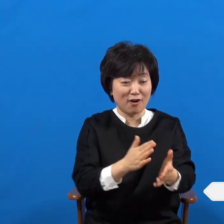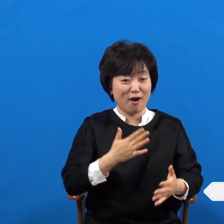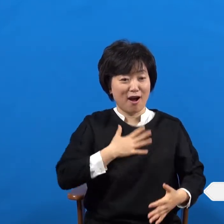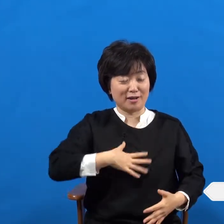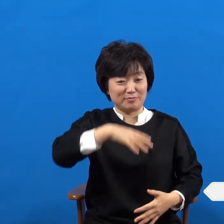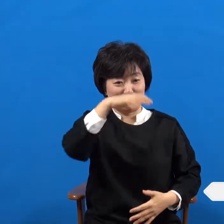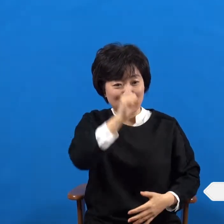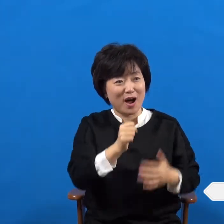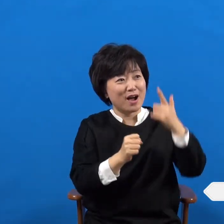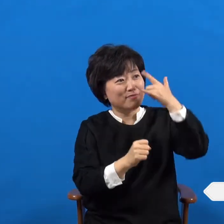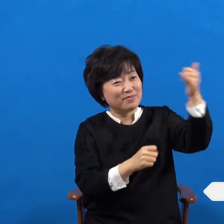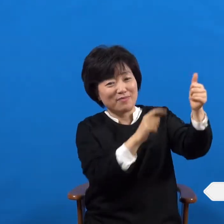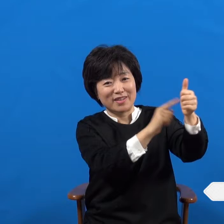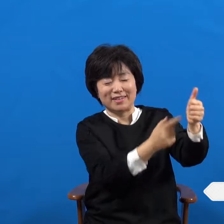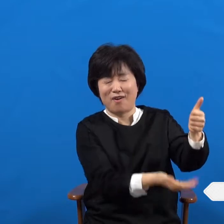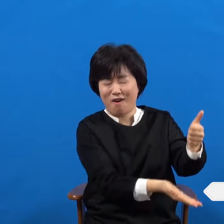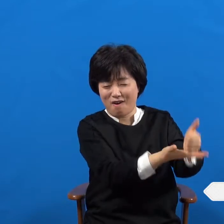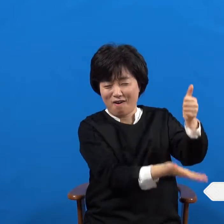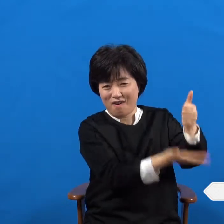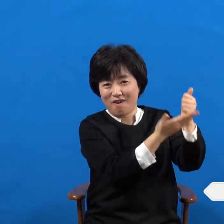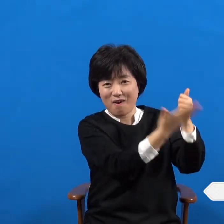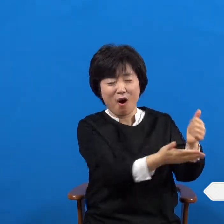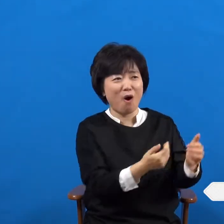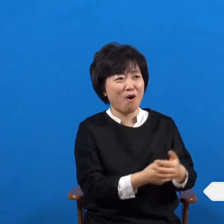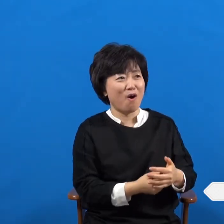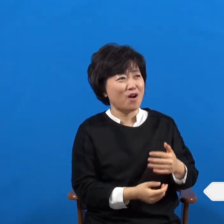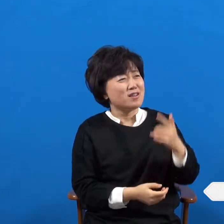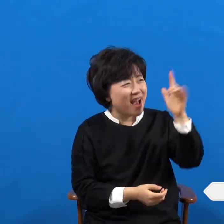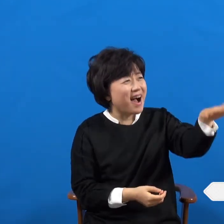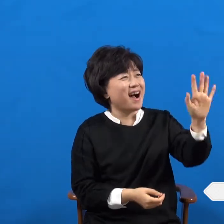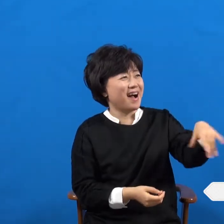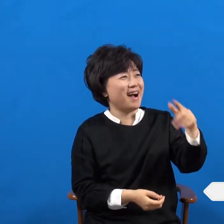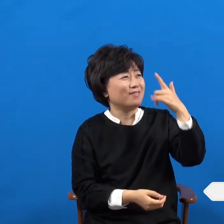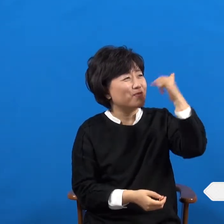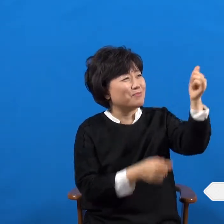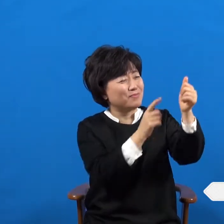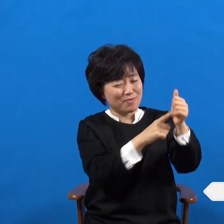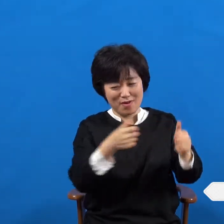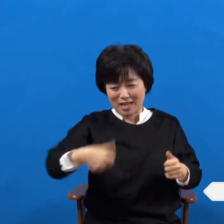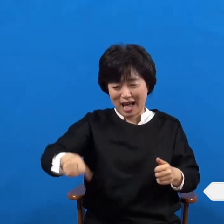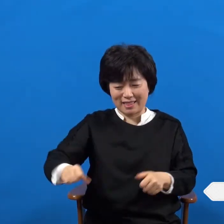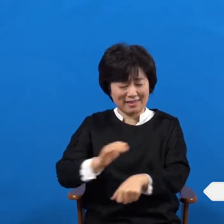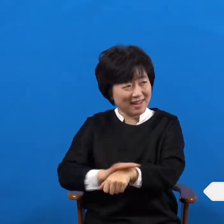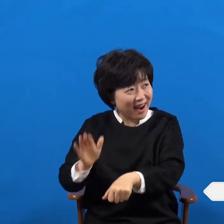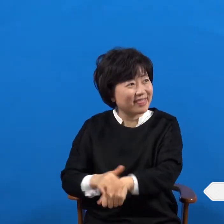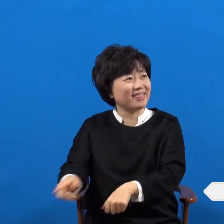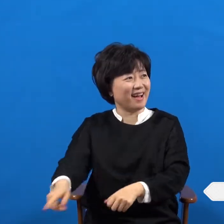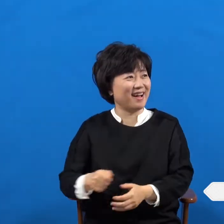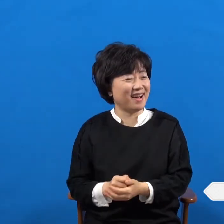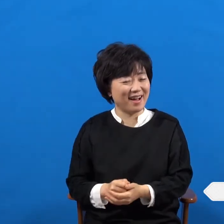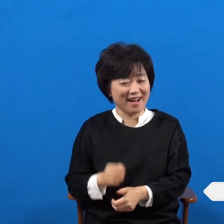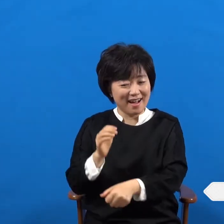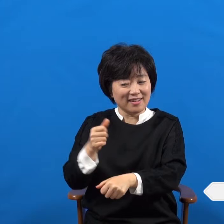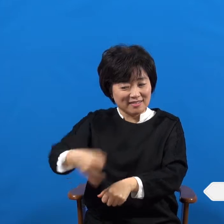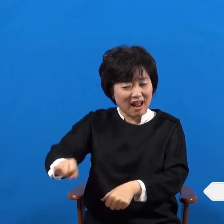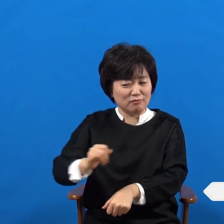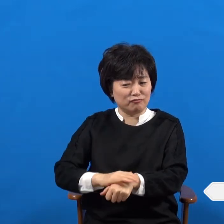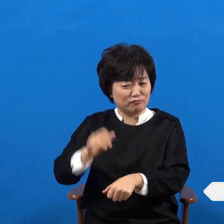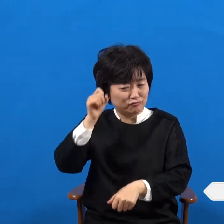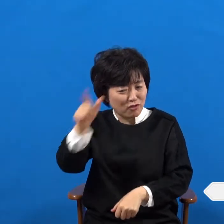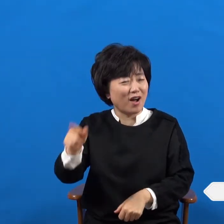흡족하셔서 부모님을 칭찬합니다. 당신 정말 아들 잘 뒀어. 아, 딸이 정말 훌륭해.